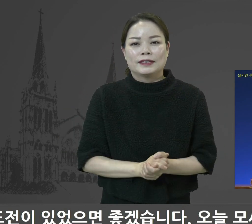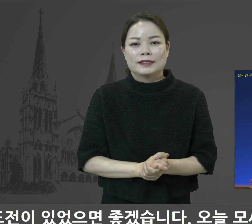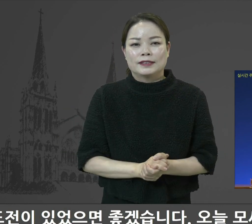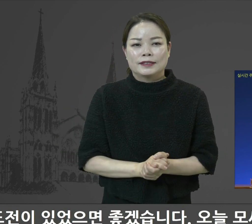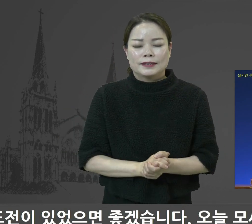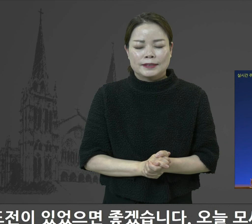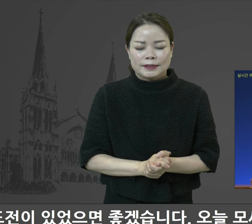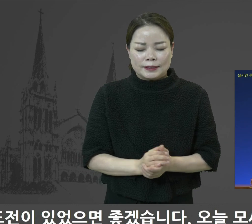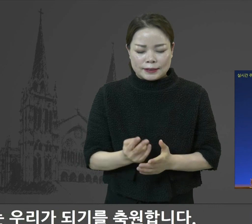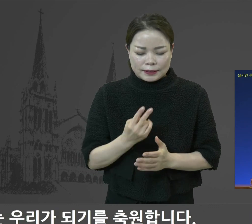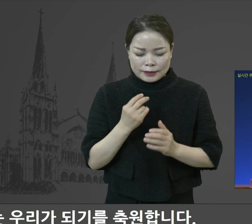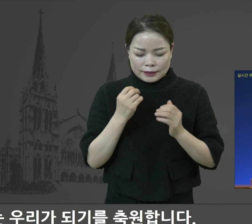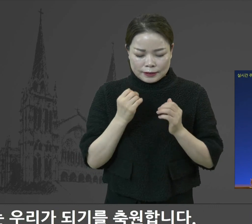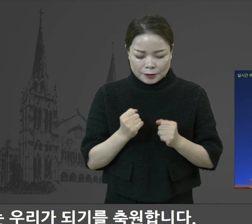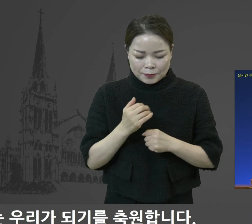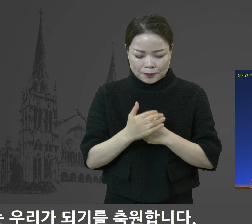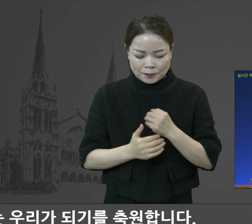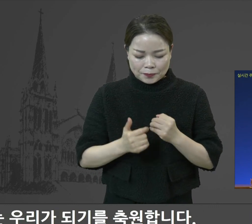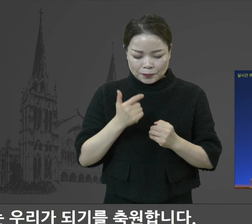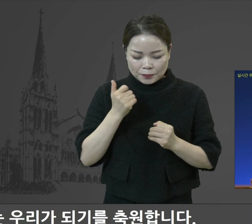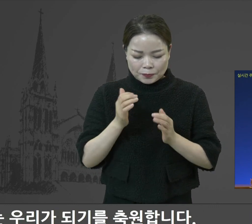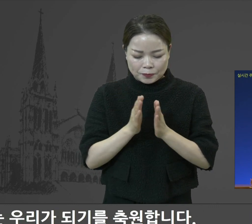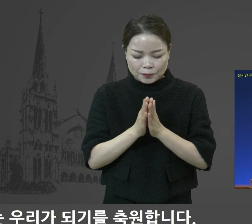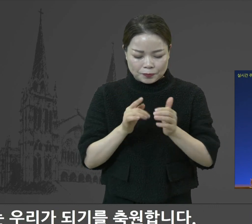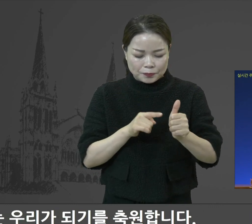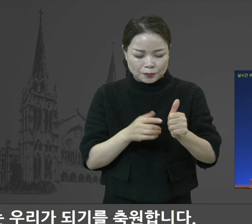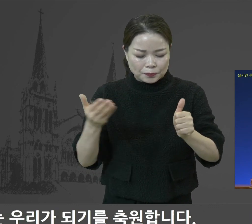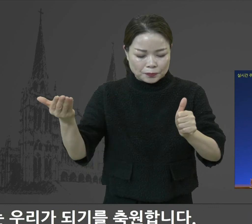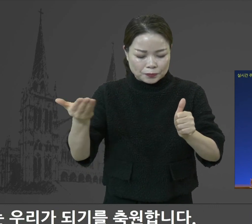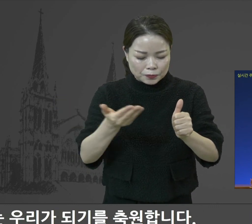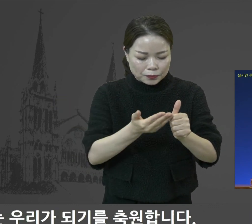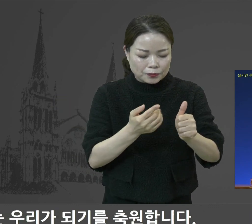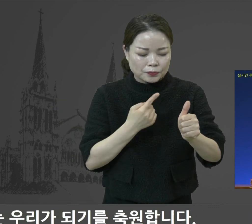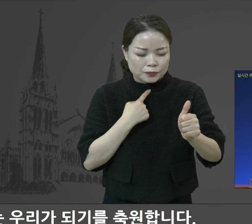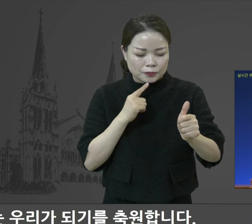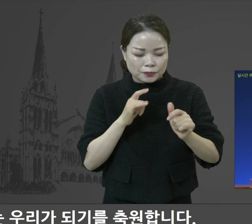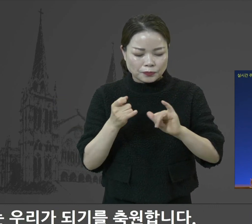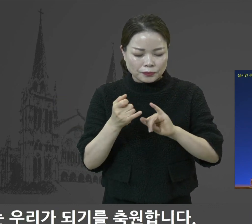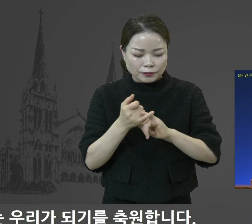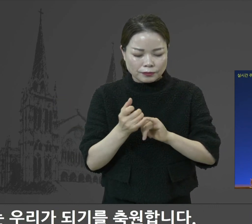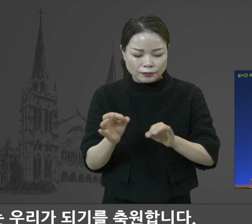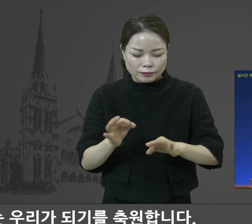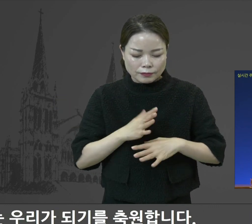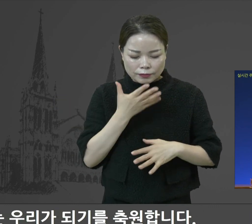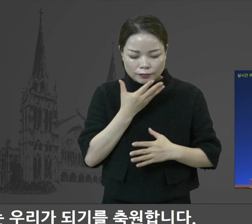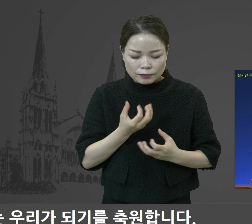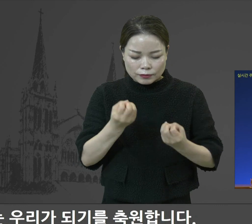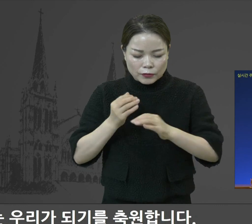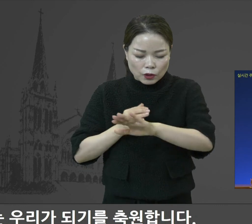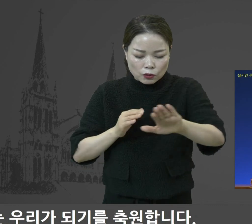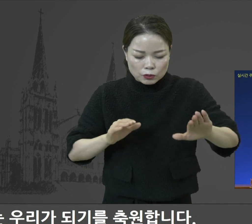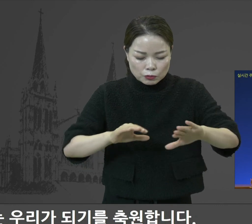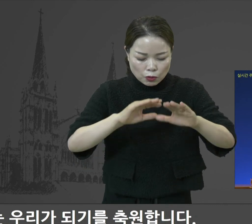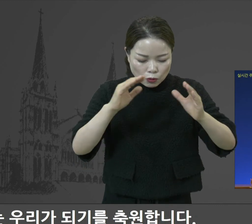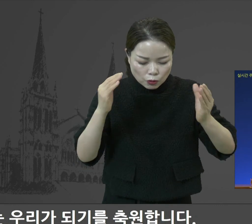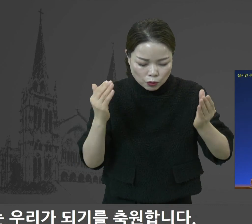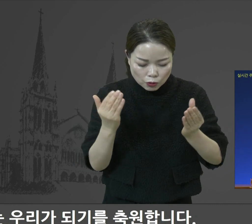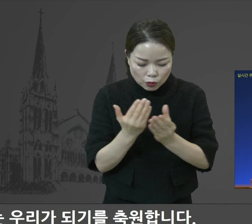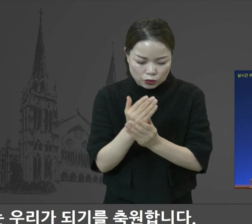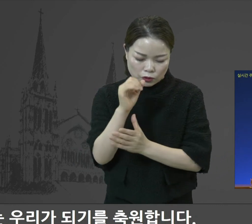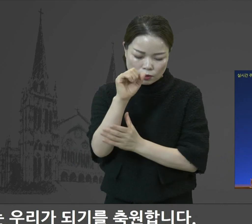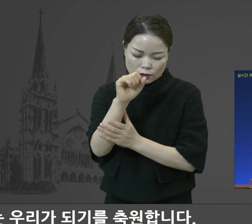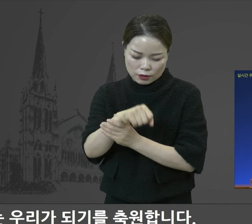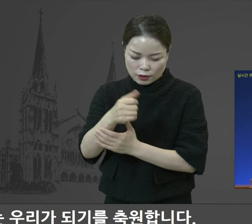살아계신 아버지 하나님, 모세에게 주셨던 그 언약의 놀라운 축복들을 우리 모두에게도